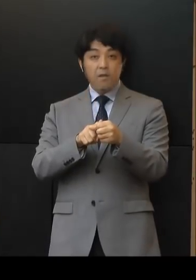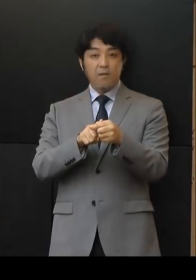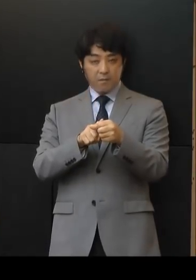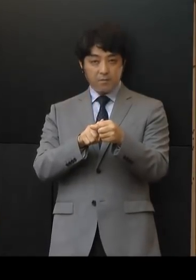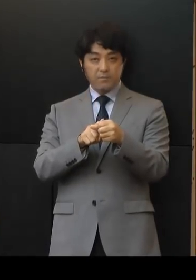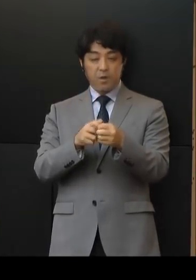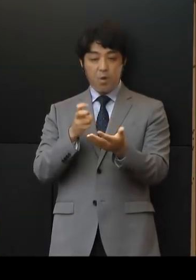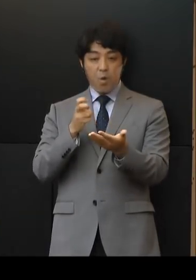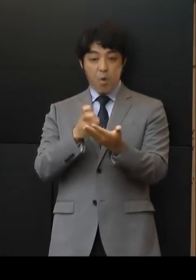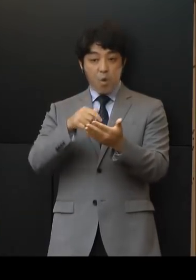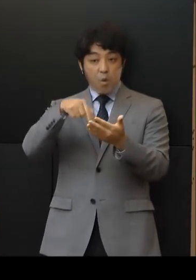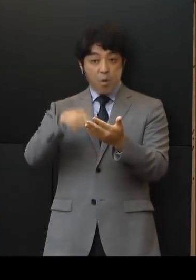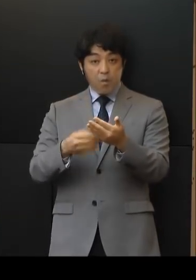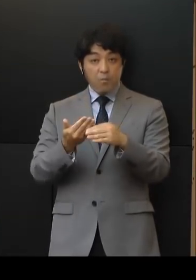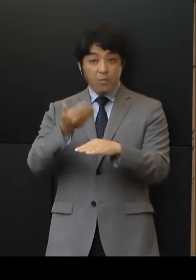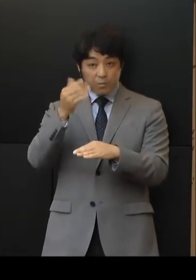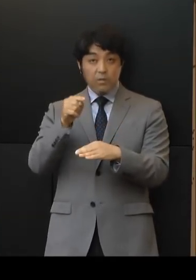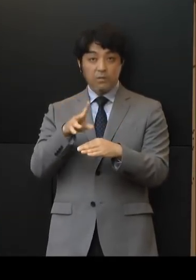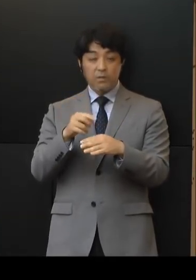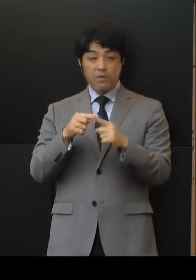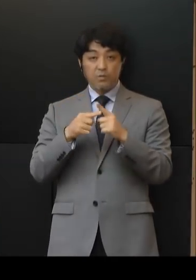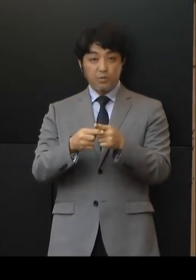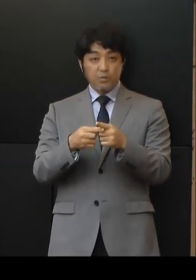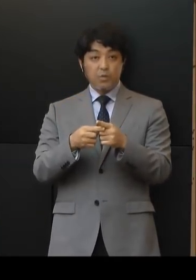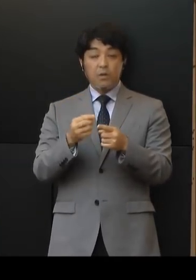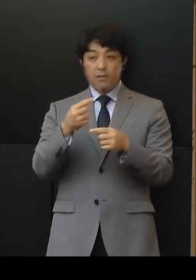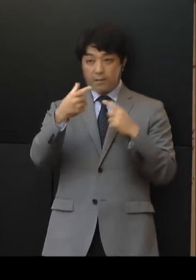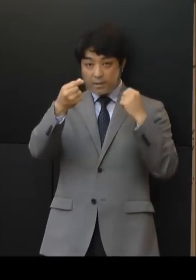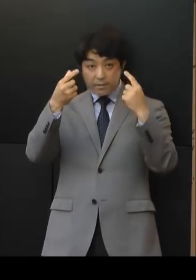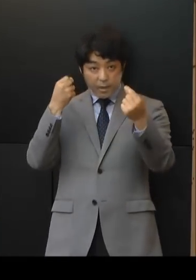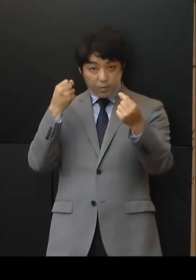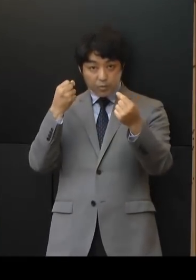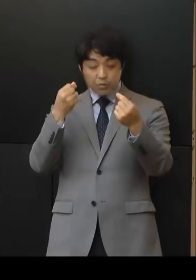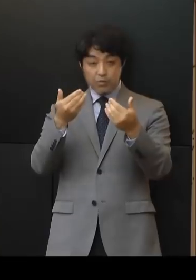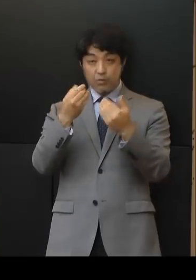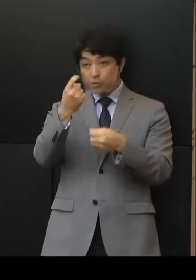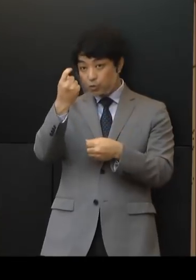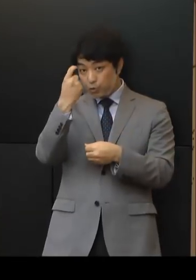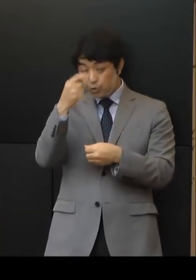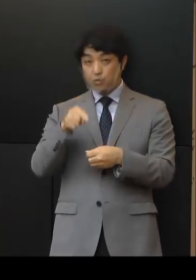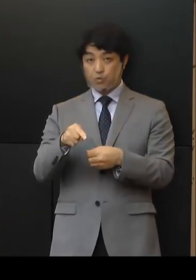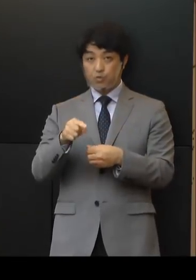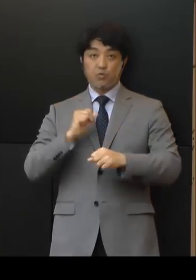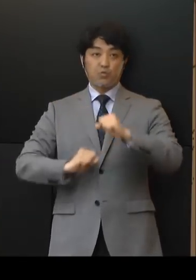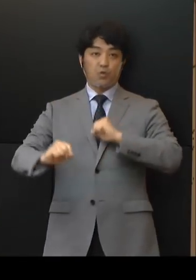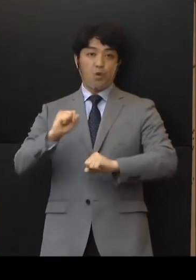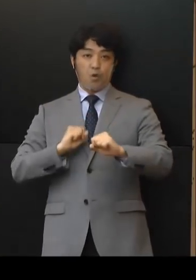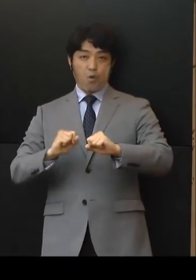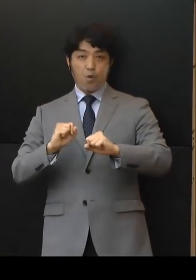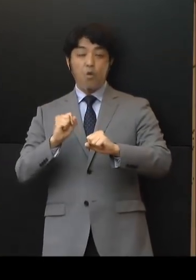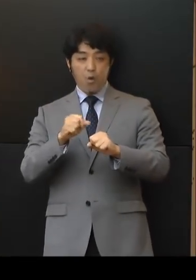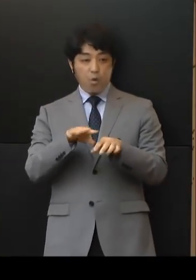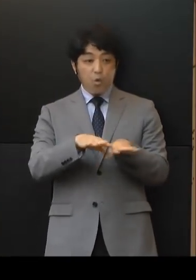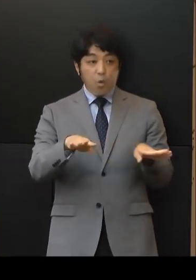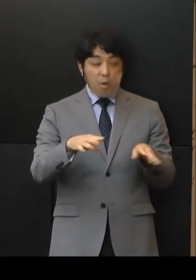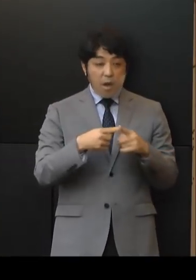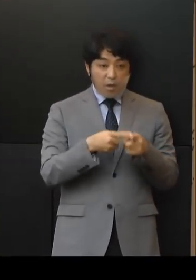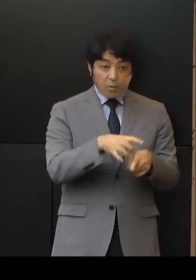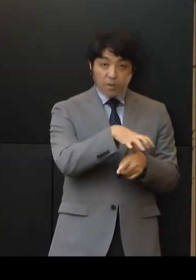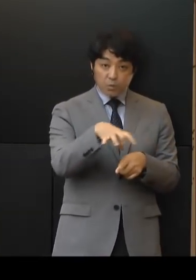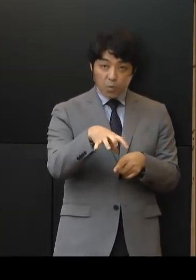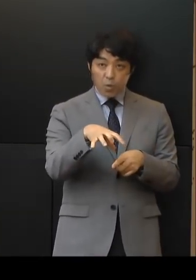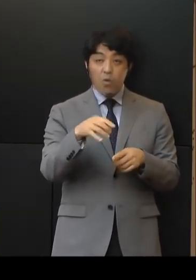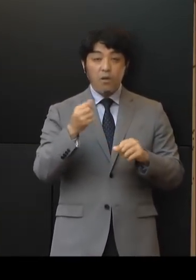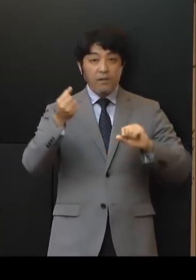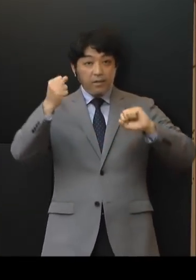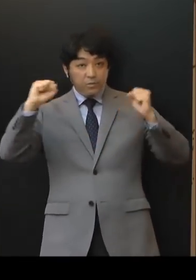き、遊興施設等、大学、学習塾等、運動、遊戯施設、劇場